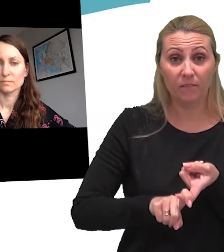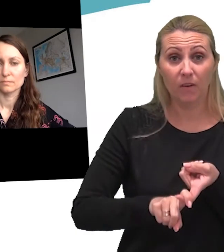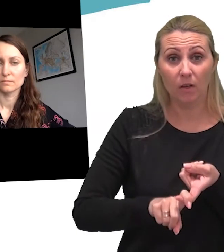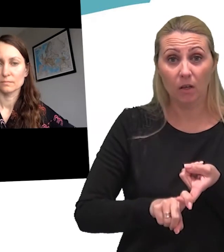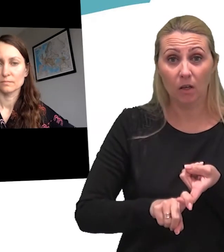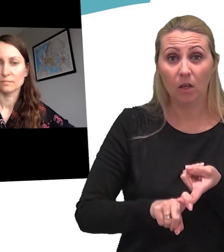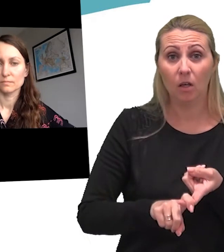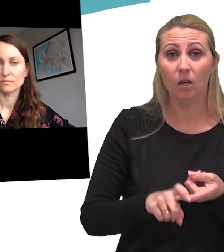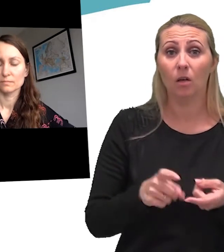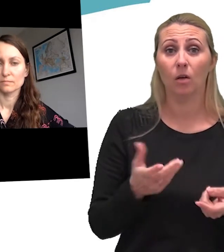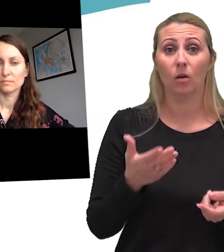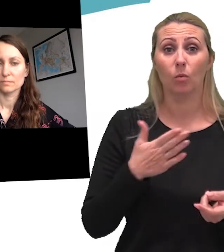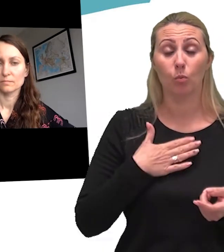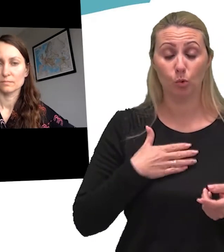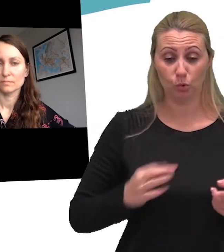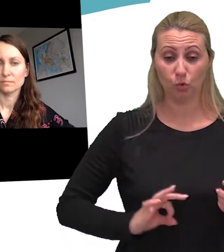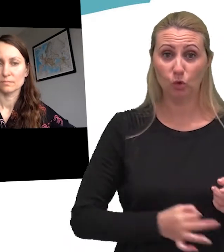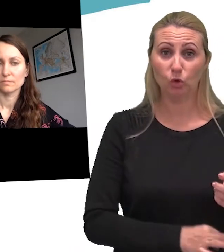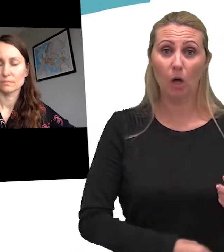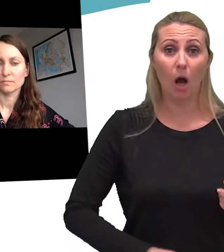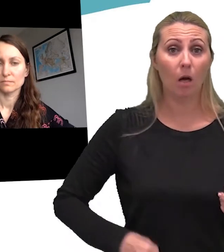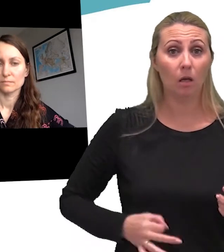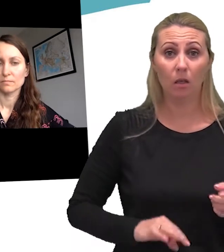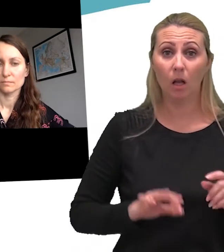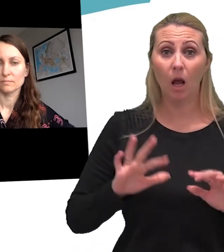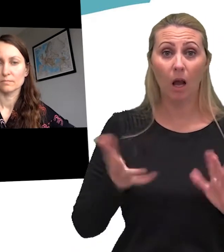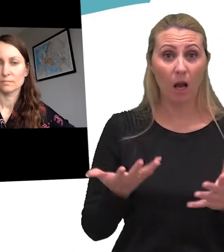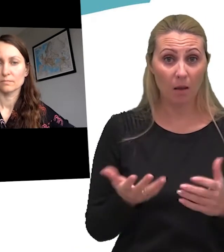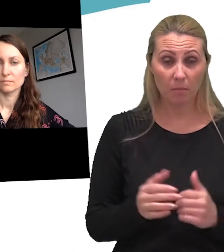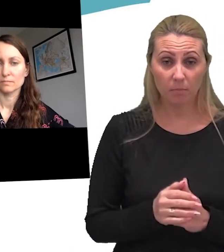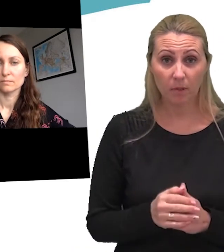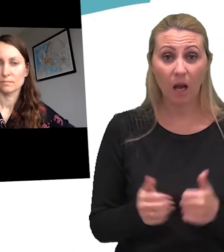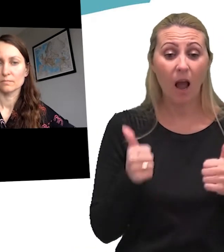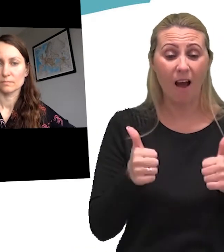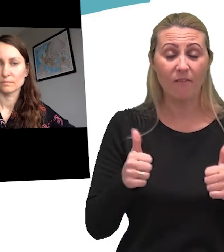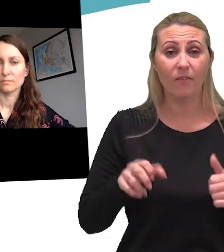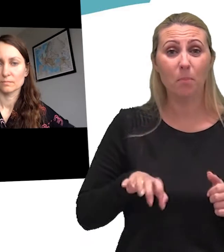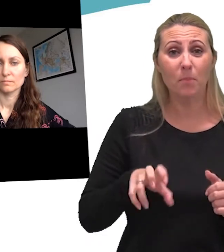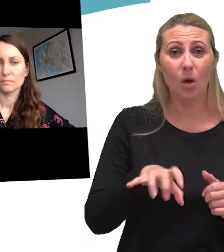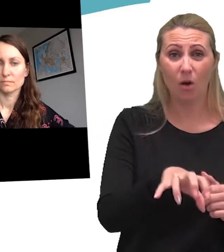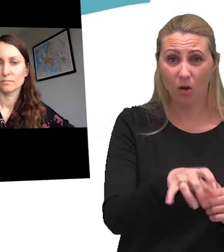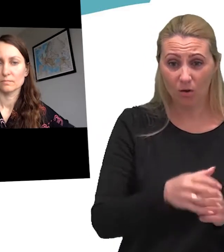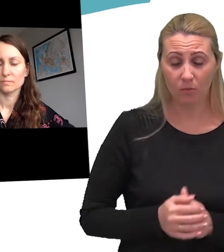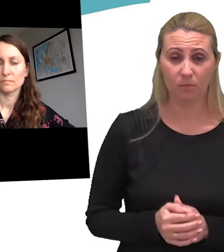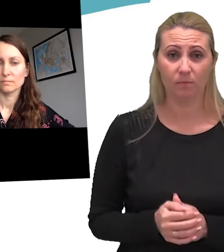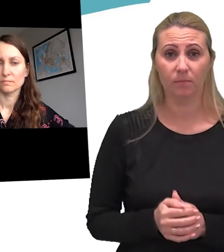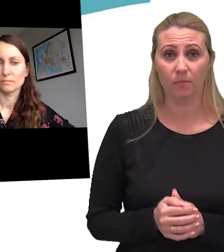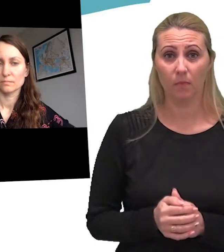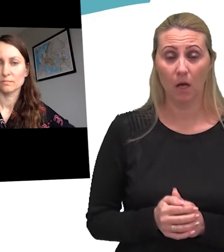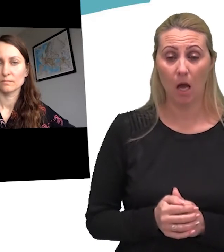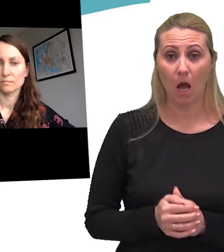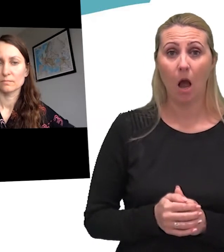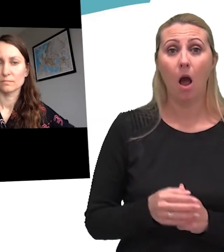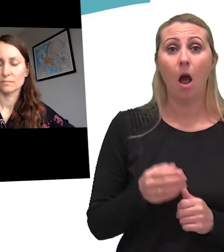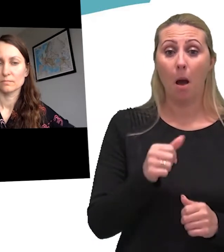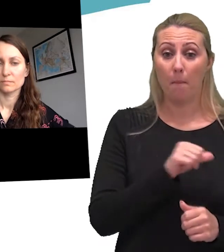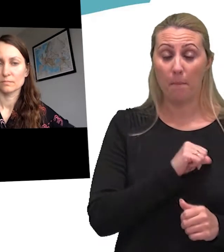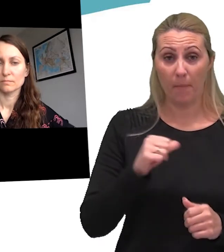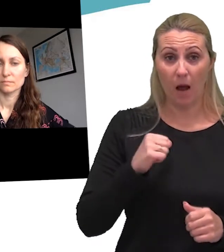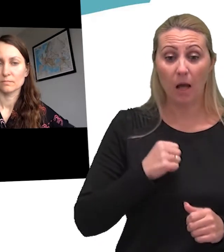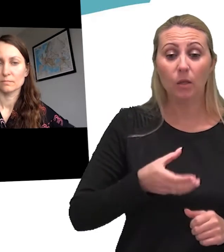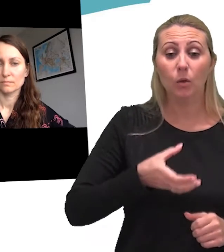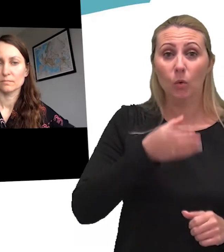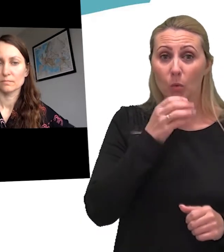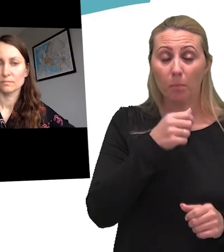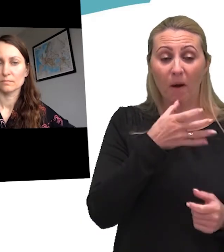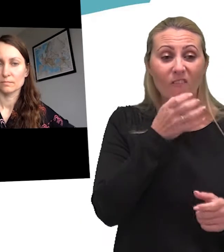pH irgi priklauso dar ir mūsų žarnyno mikrobiota. Tai yra gerosios bakterijos. Kiekvieną kartą, kai mes